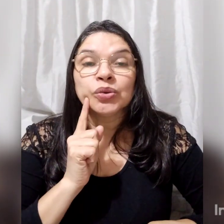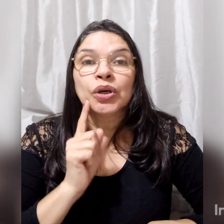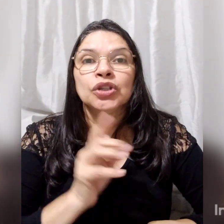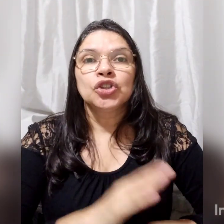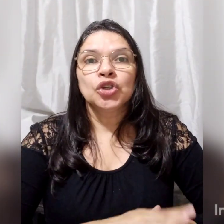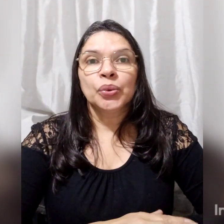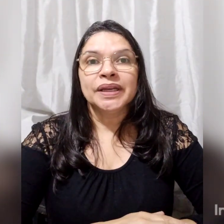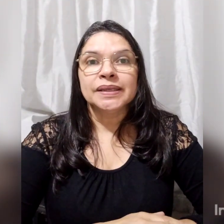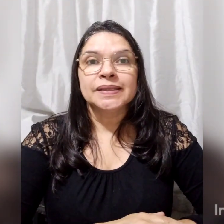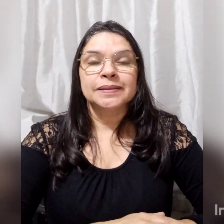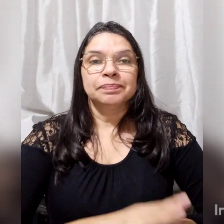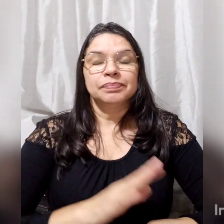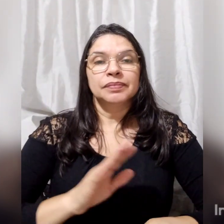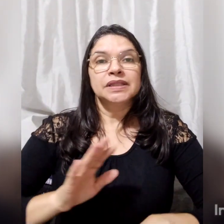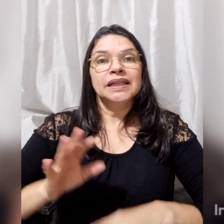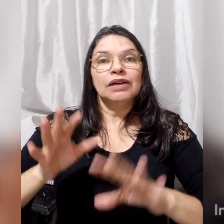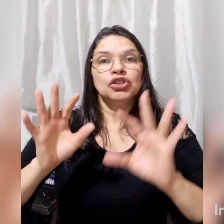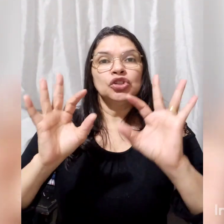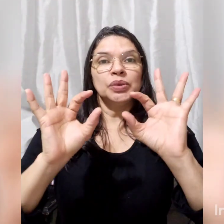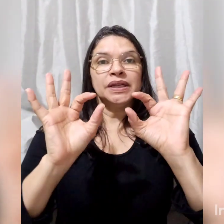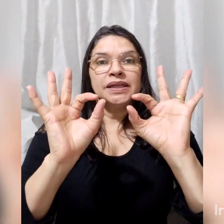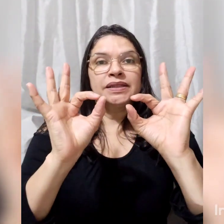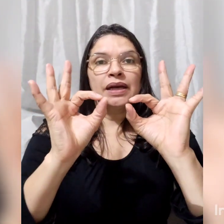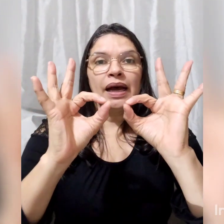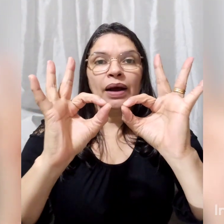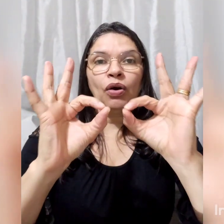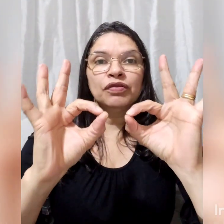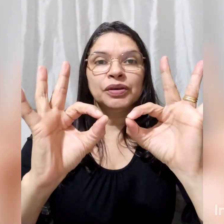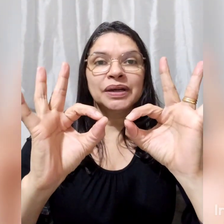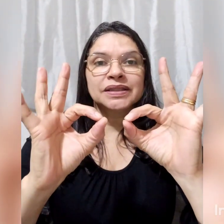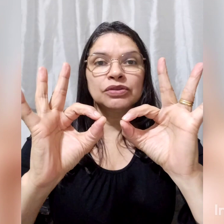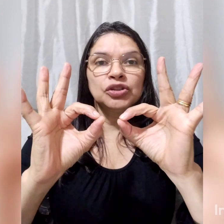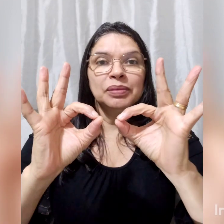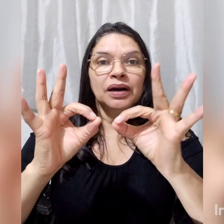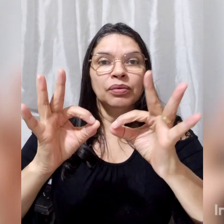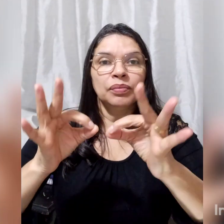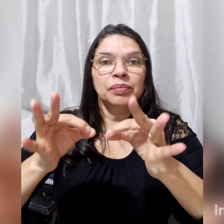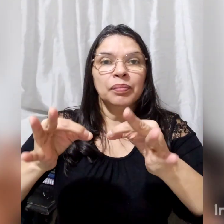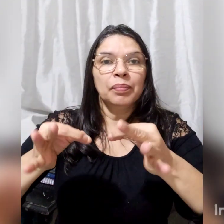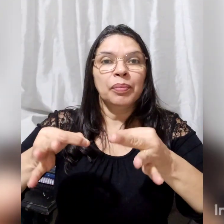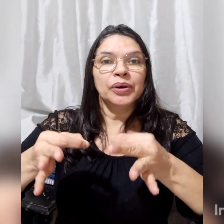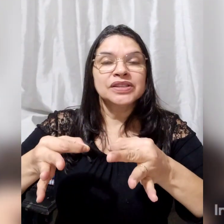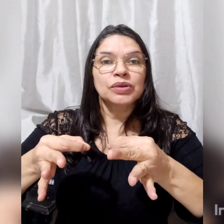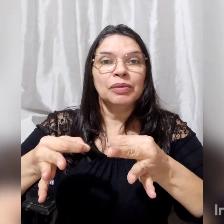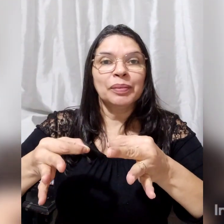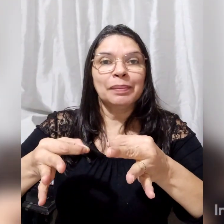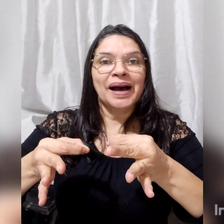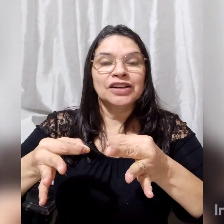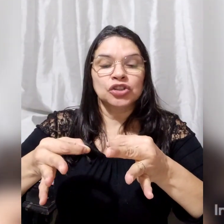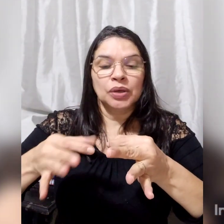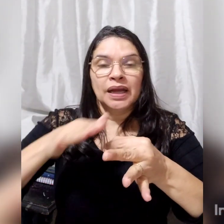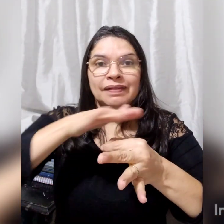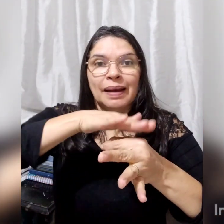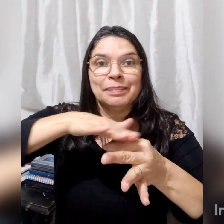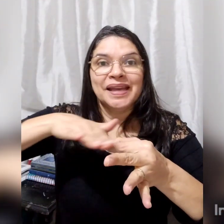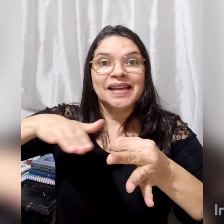Outro, juiz. Sinal de juiz, configuração de mão, põe a sua mão para baixo, na